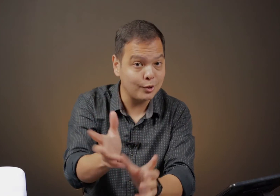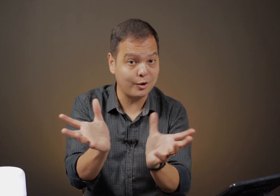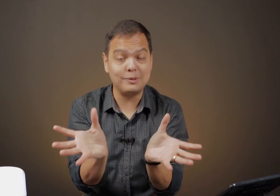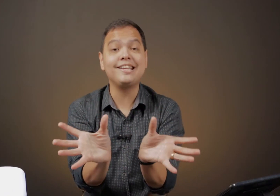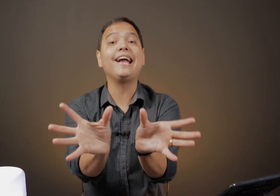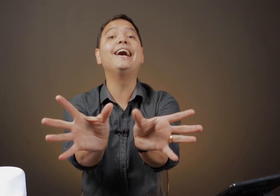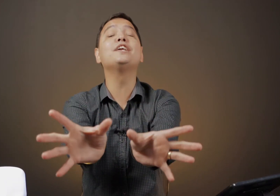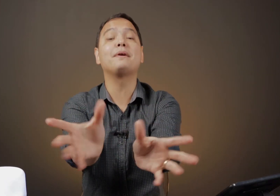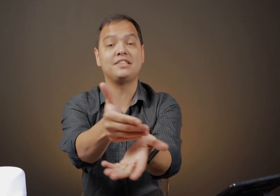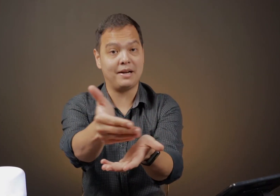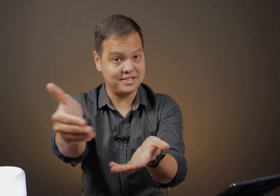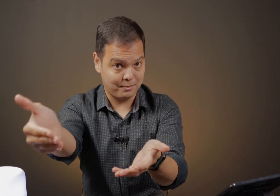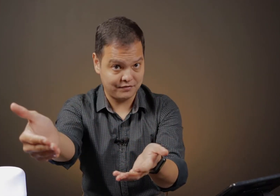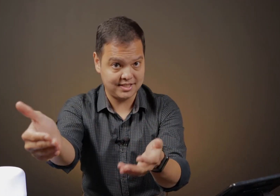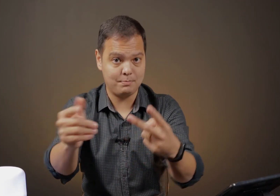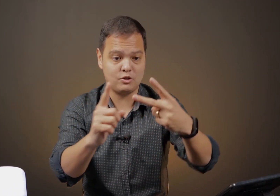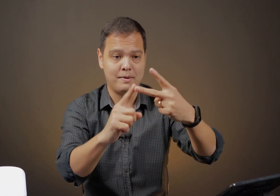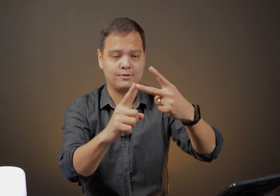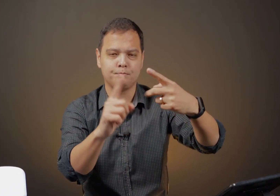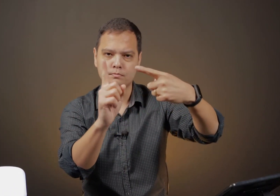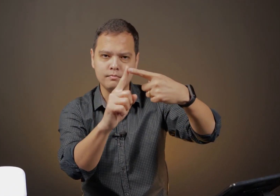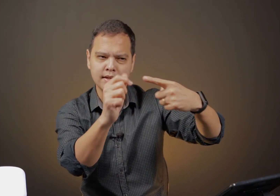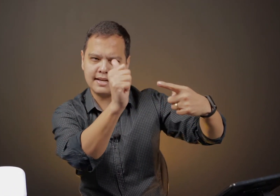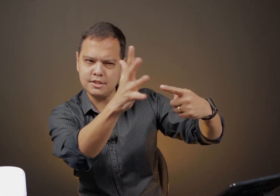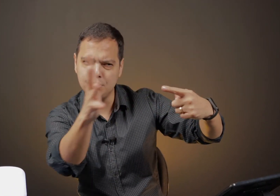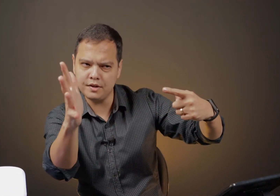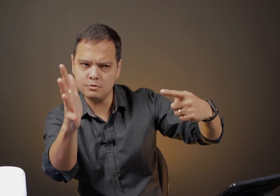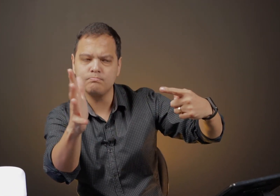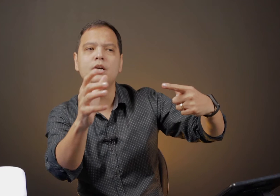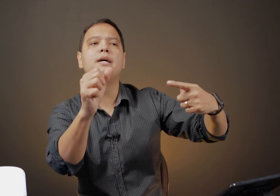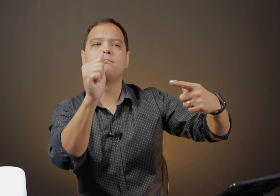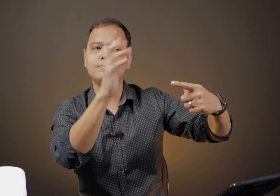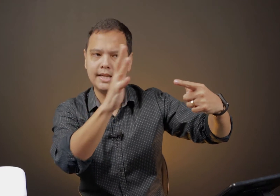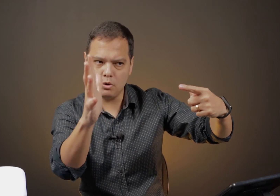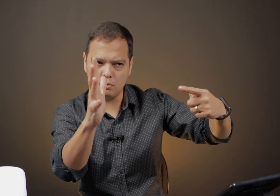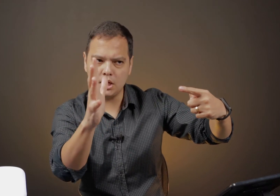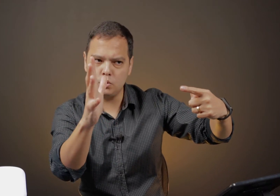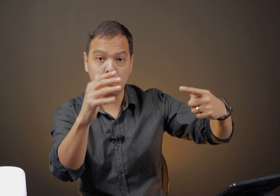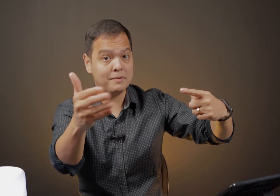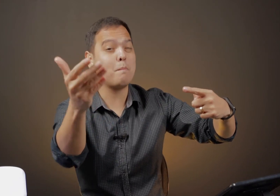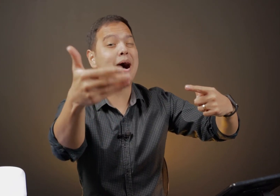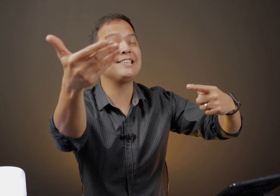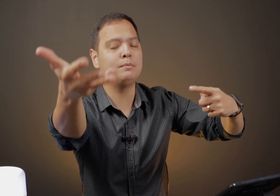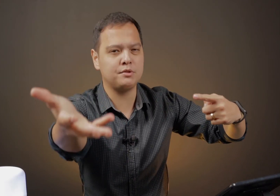Agora estou entregando para você para que você possa fazer esse passo a passo. Assistiu o vídeo, entendeu o conteúdo, pelo menos o máximo